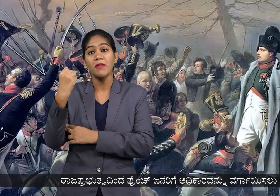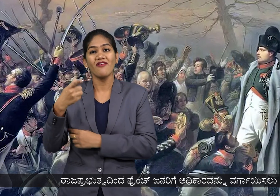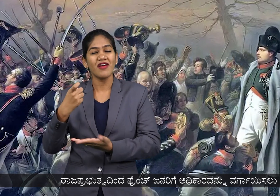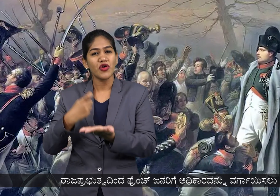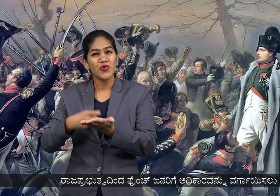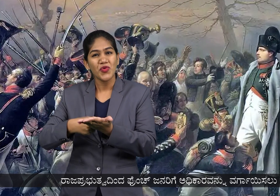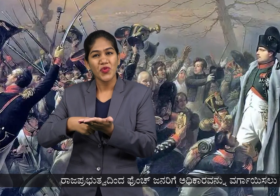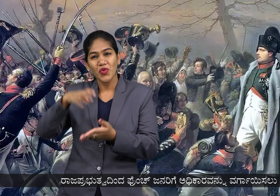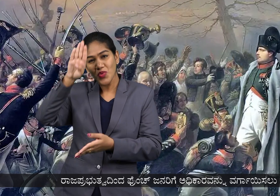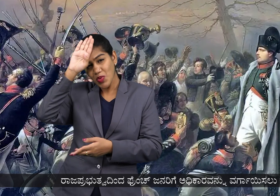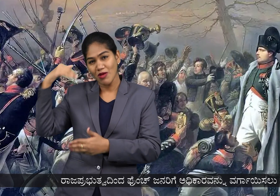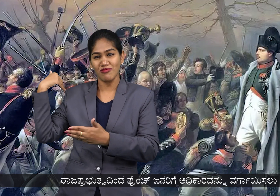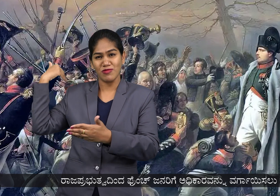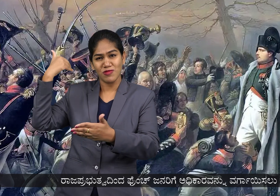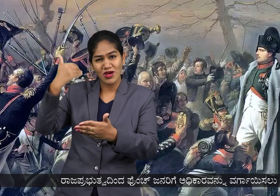ಕಾರಣವಾಯಿತು.